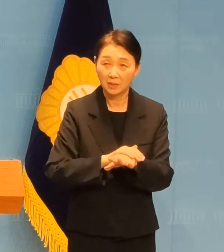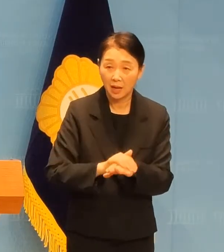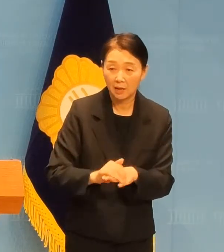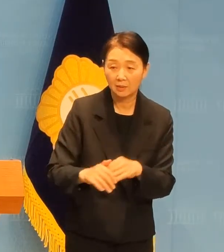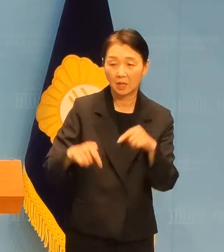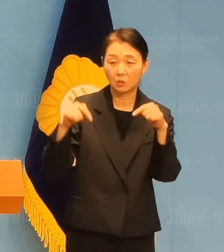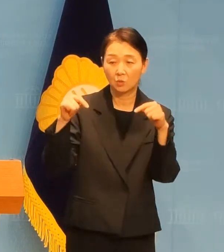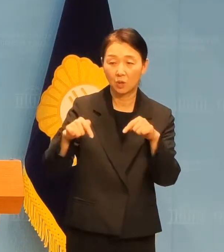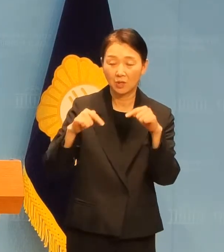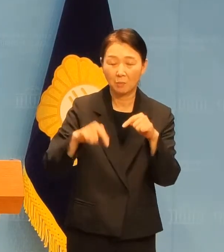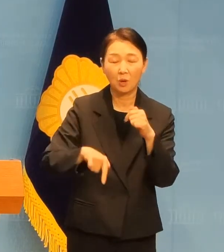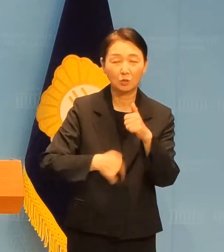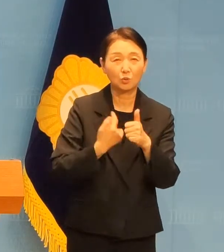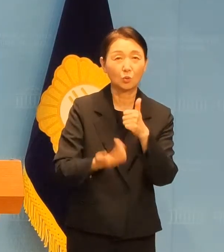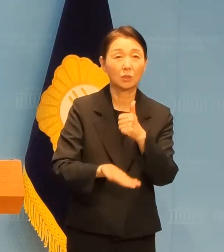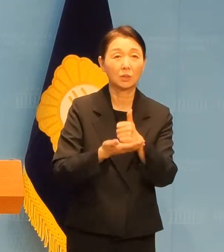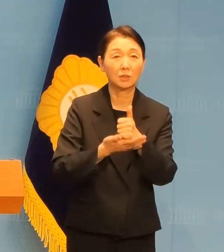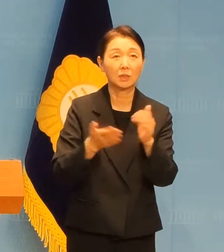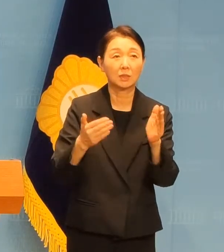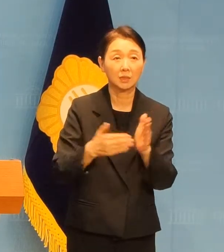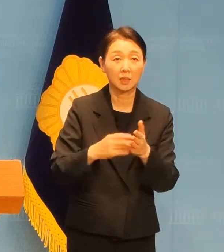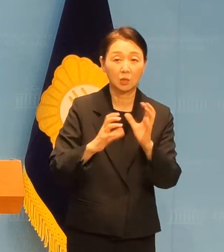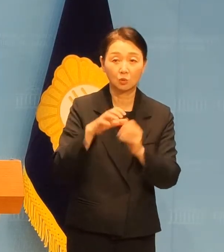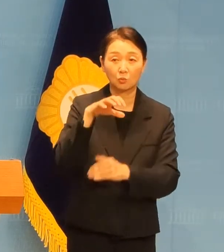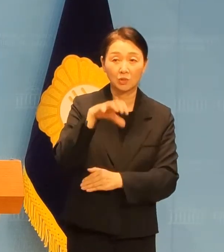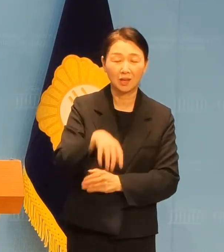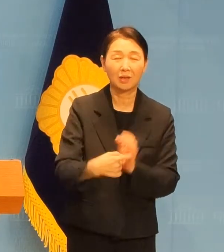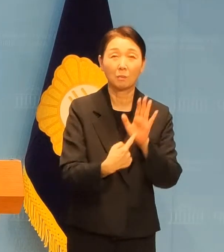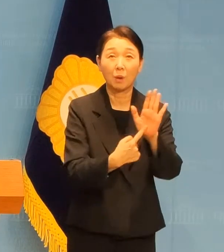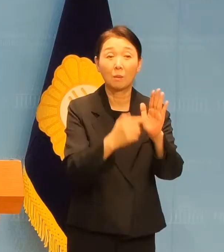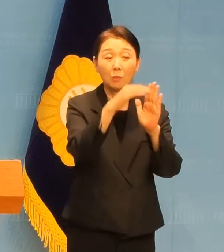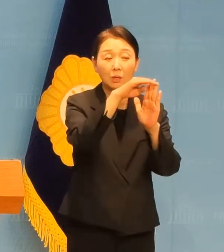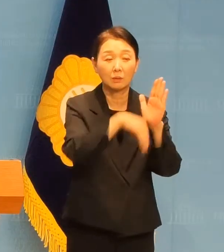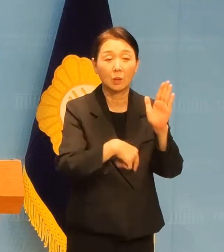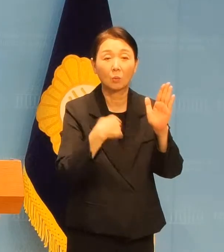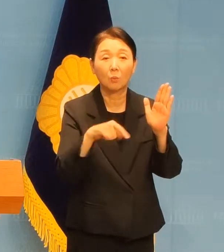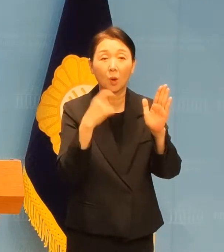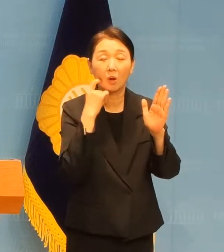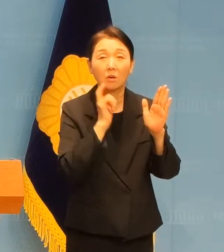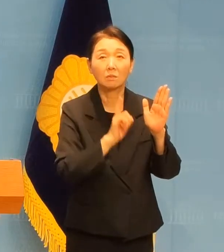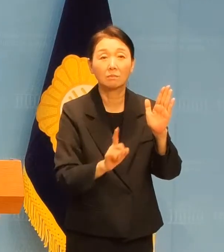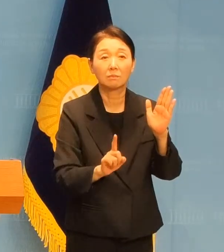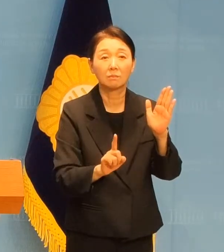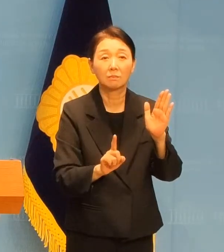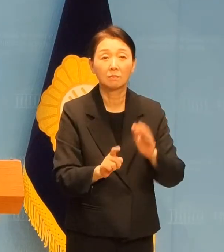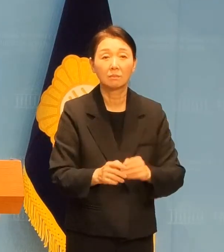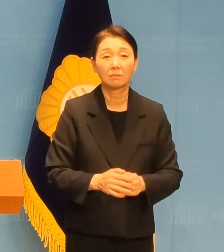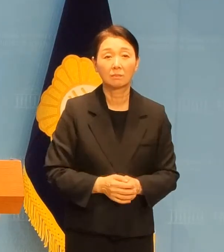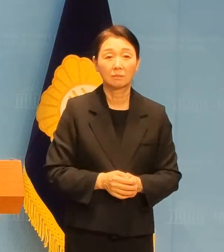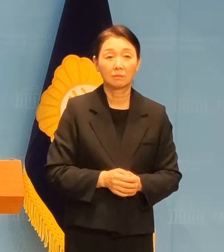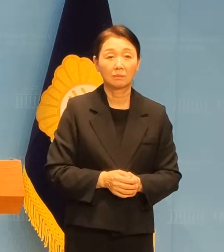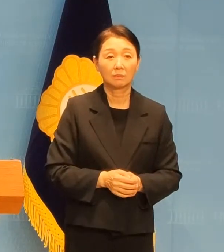회담이라고 자화자찬하며 국민 앞에 발표한 내용은 거짓말이라는 것입니까?